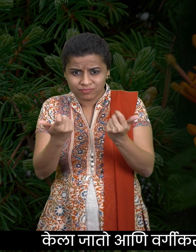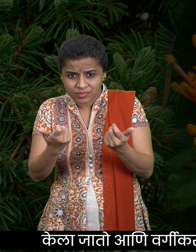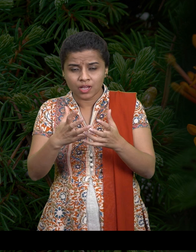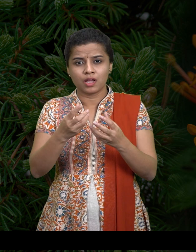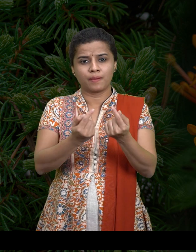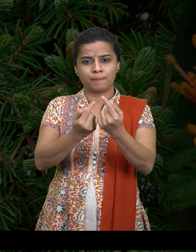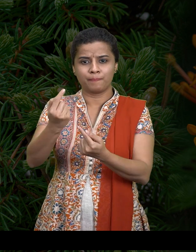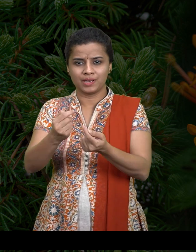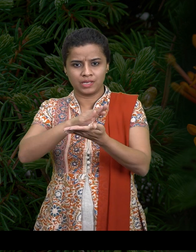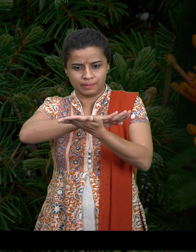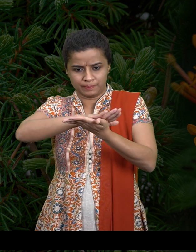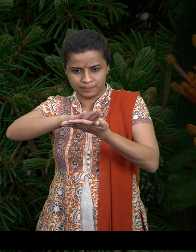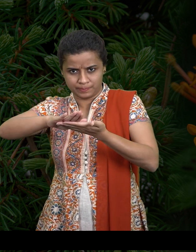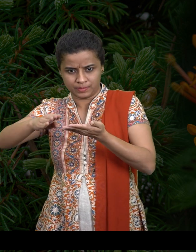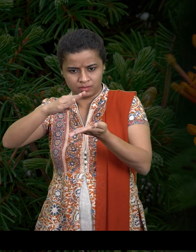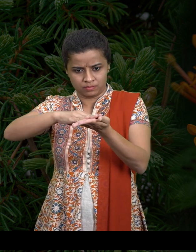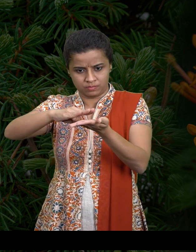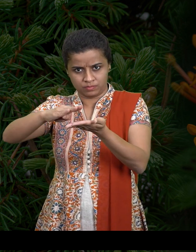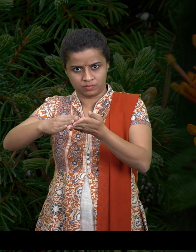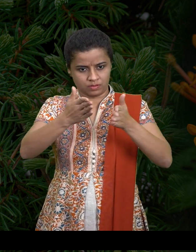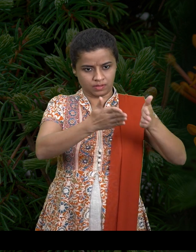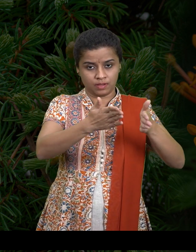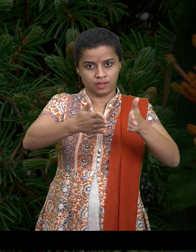प्रणालीनुसार व्यवस्था केली जाते.